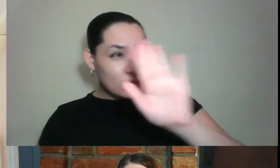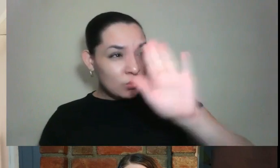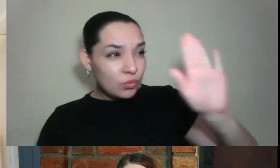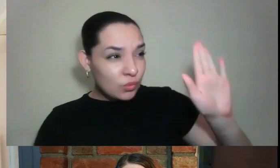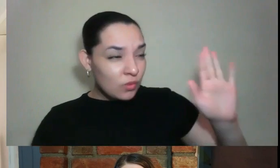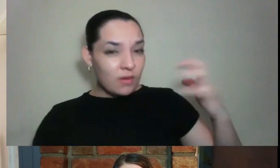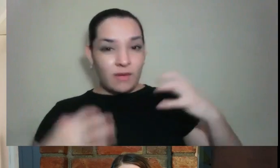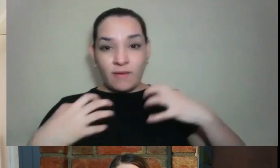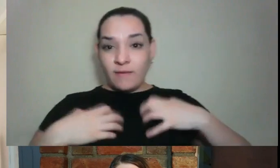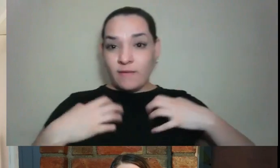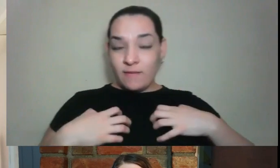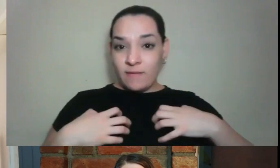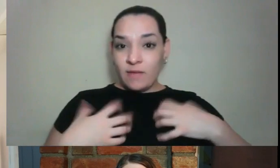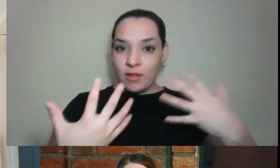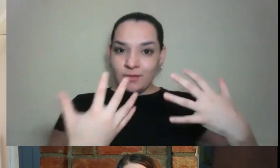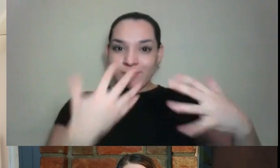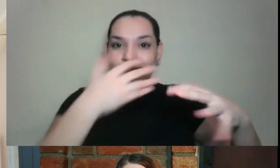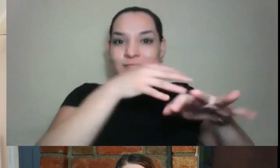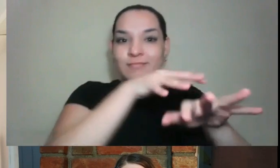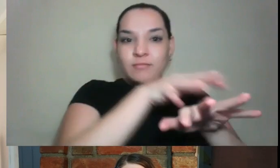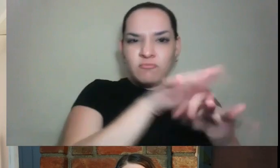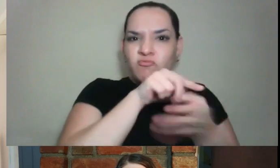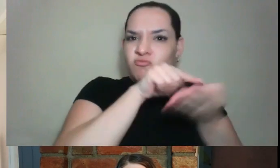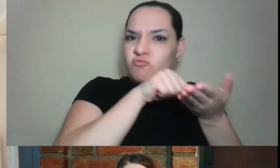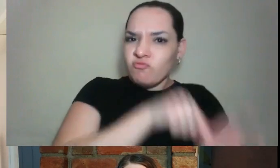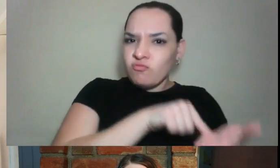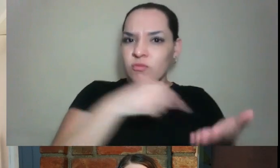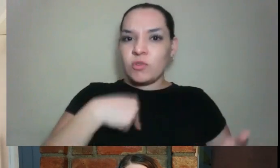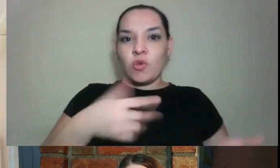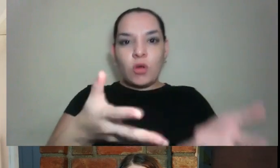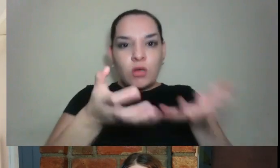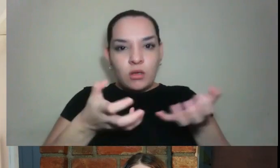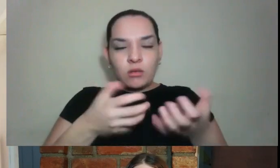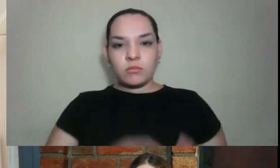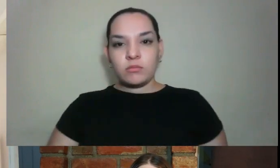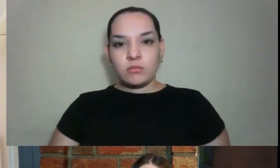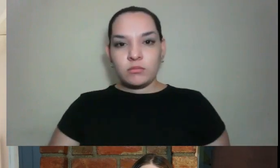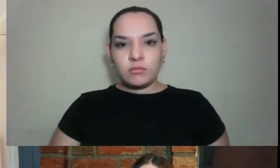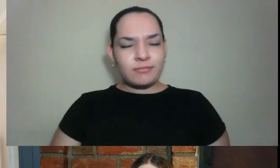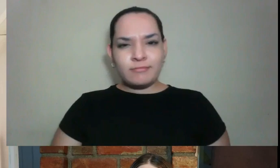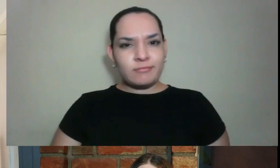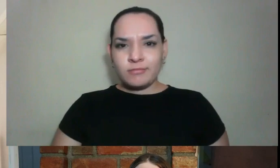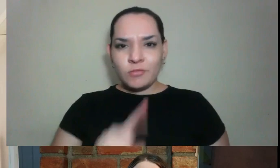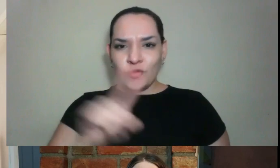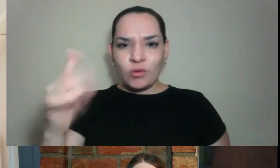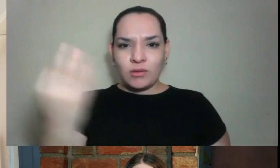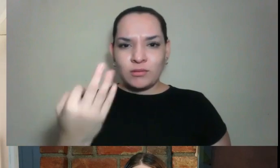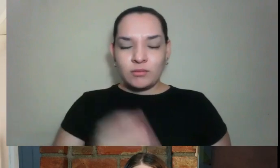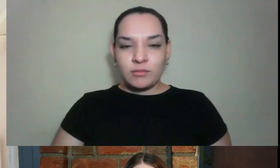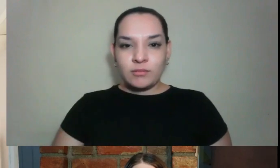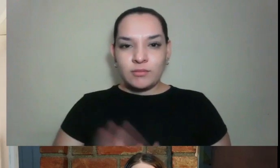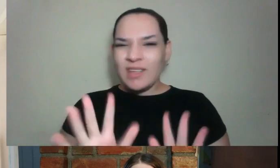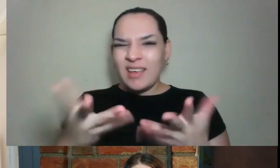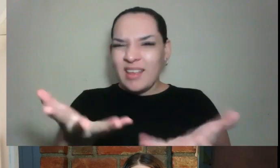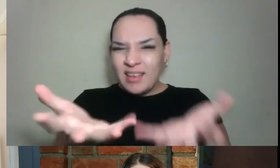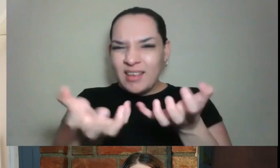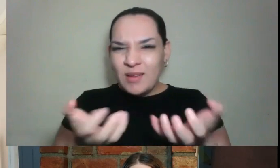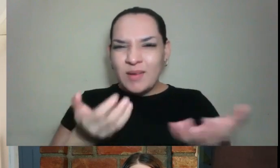acomode su vida en pos de lo que yo quiero. ¿Qué quiere decir eso?